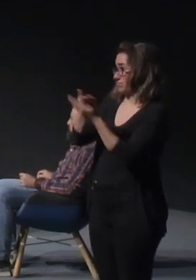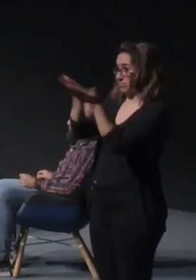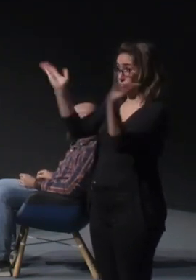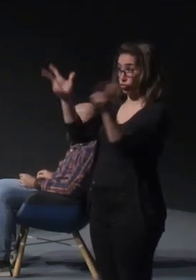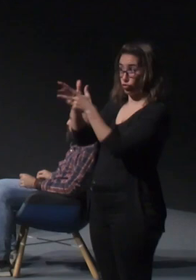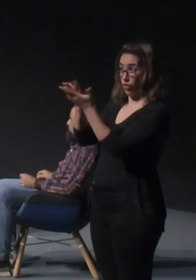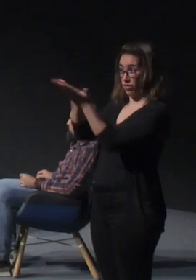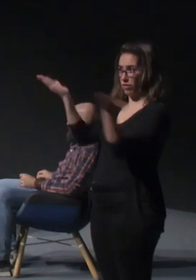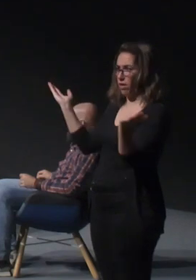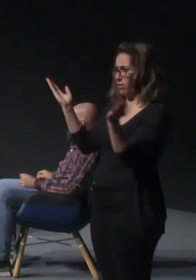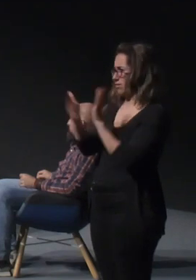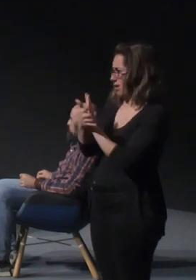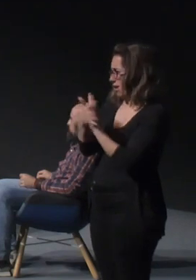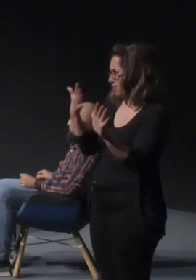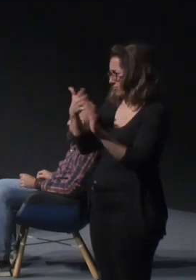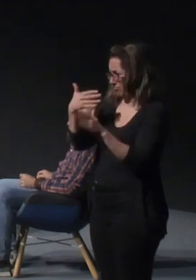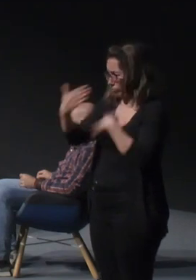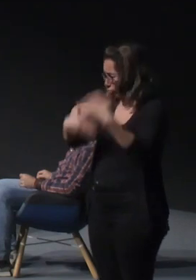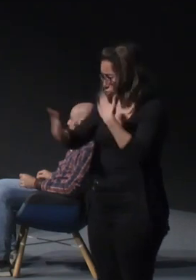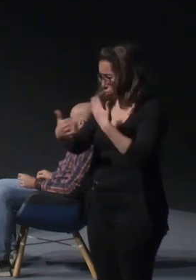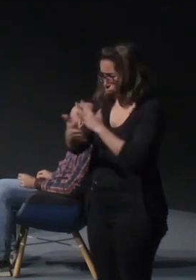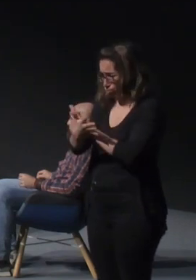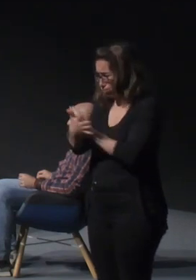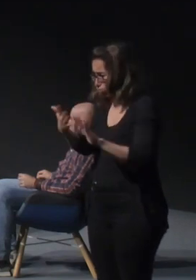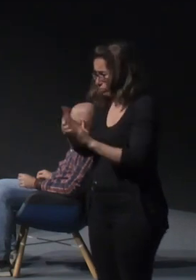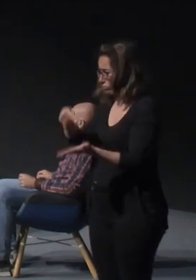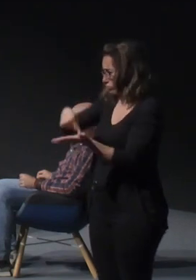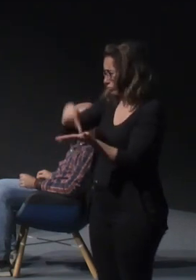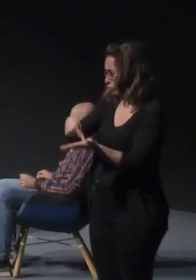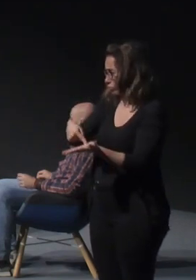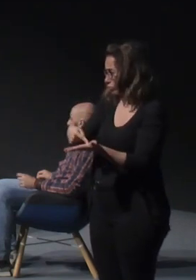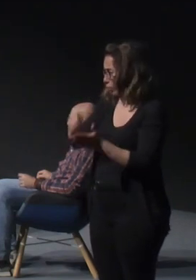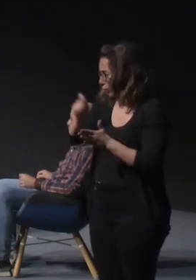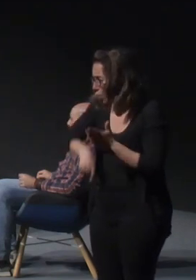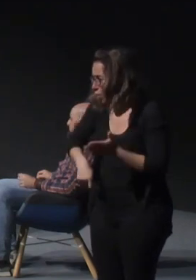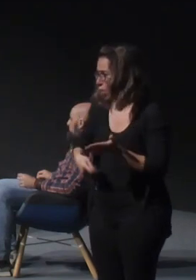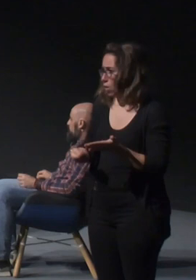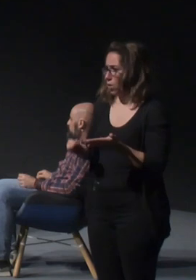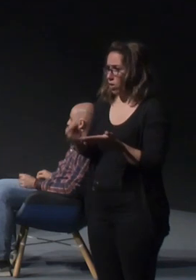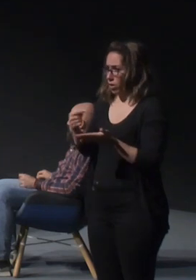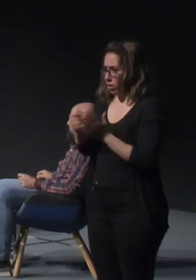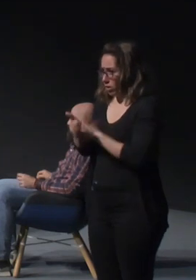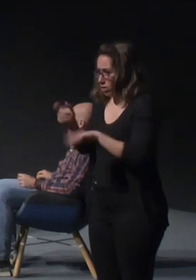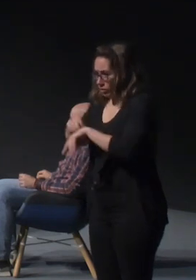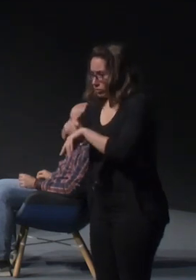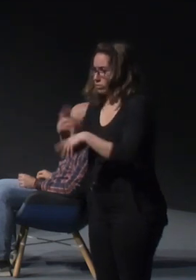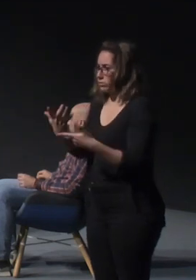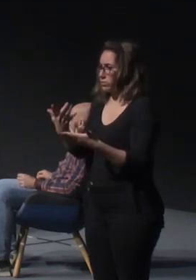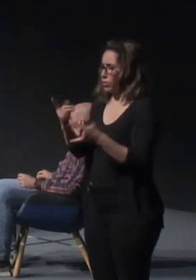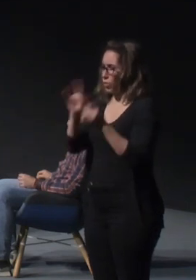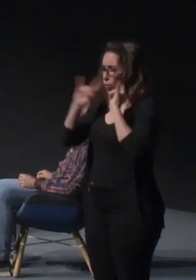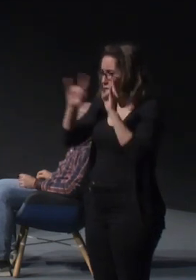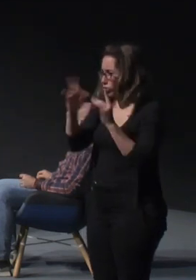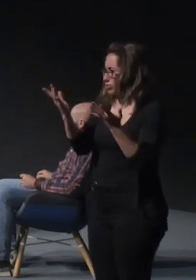ritmo trepidante, que es muy exigente, muy inmediata, bastante ruidosa, yo diría que poco